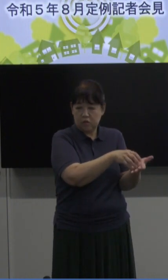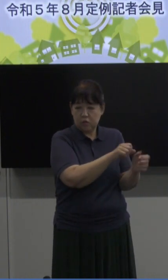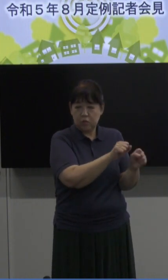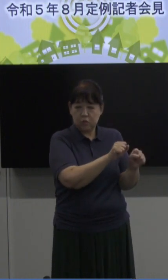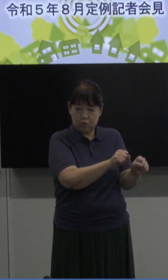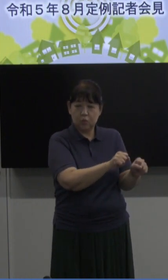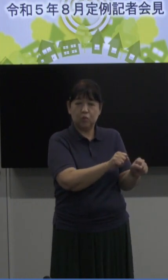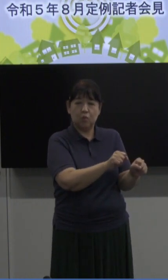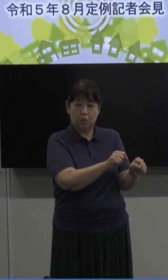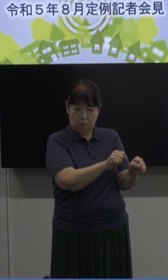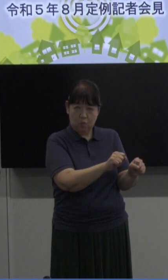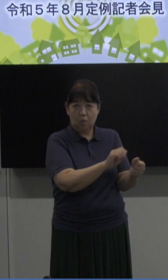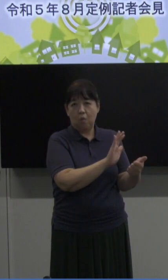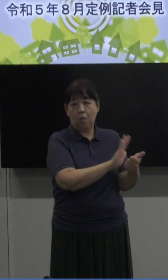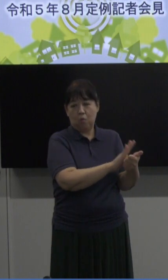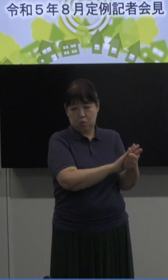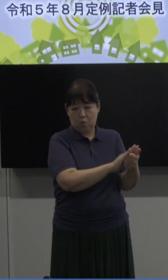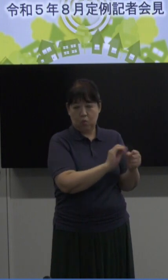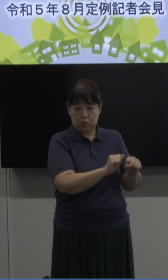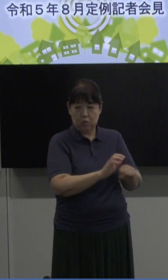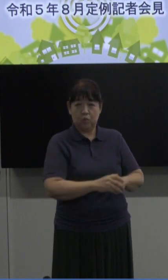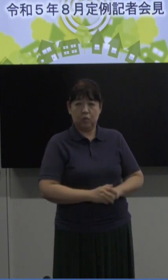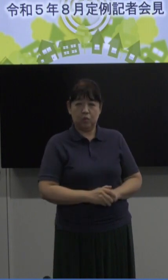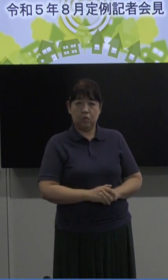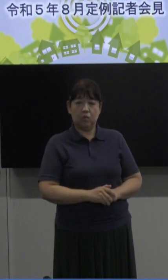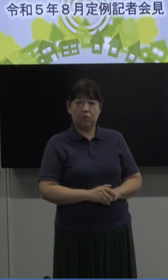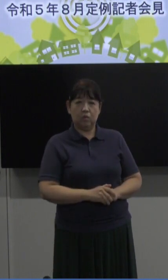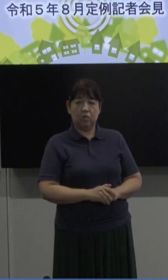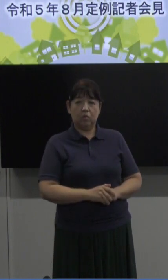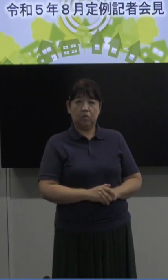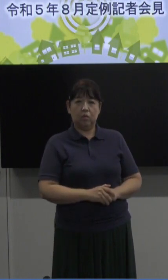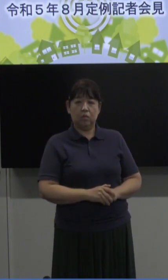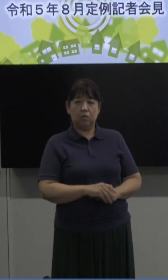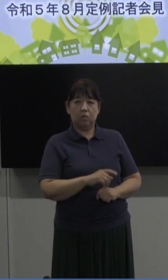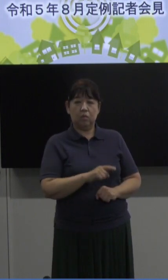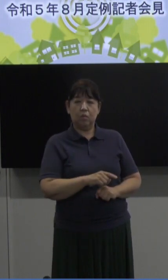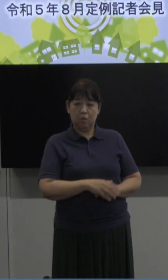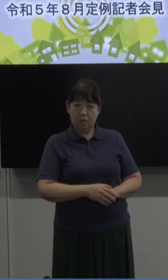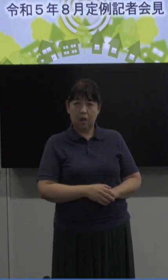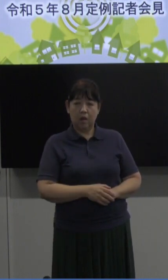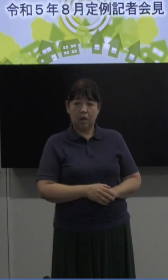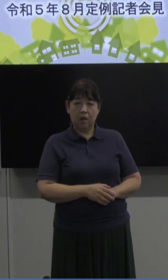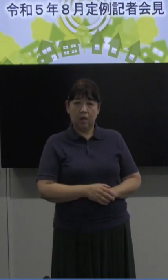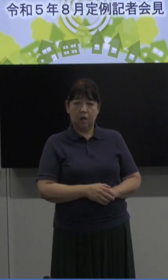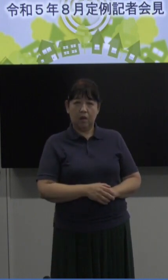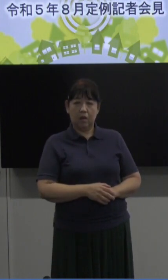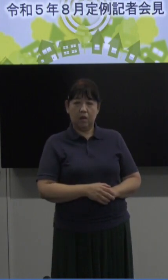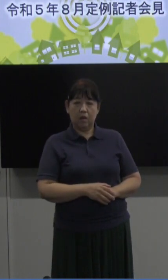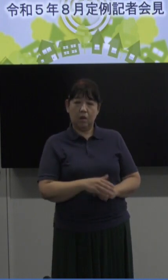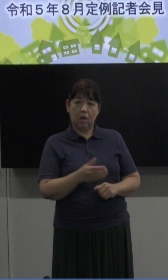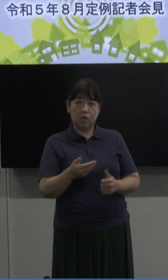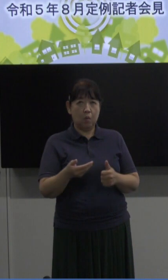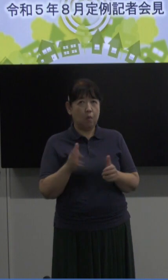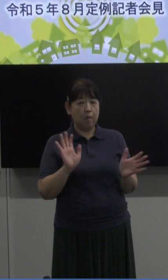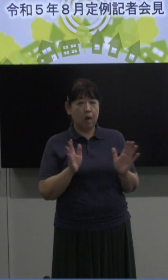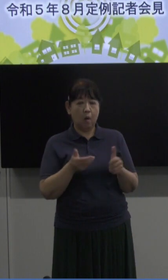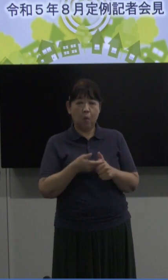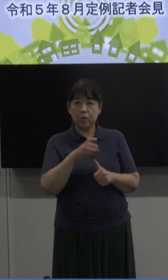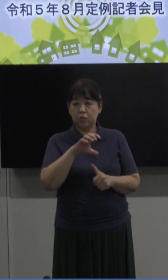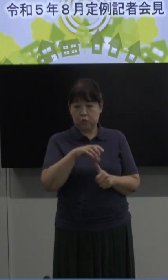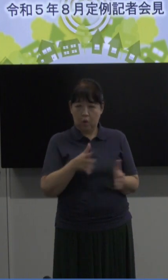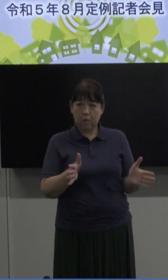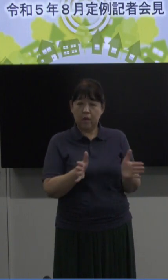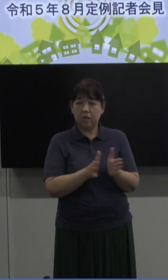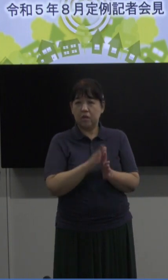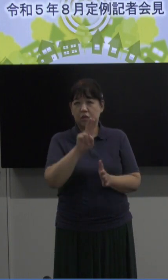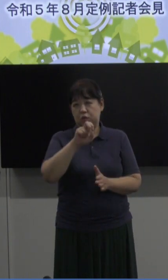設は私立保育園、認定こども園、また地域型の保育事業所を合わせまして27施設